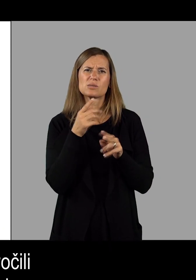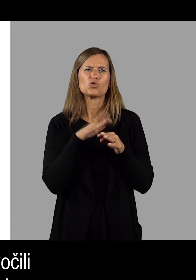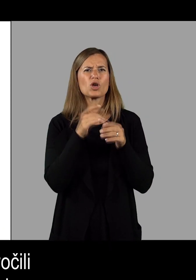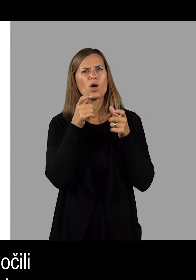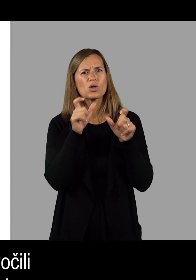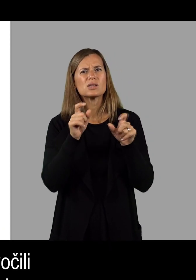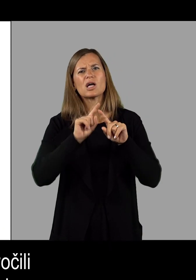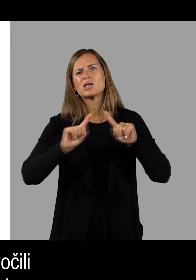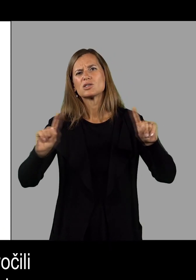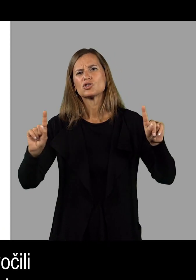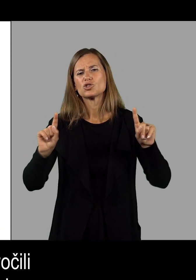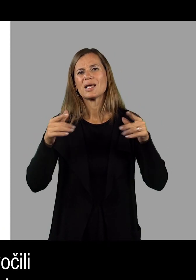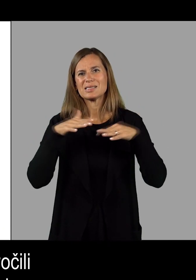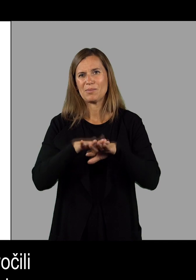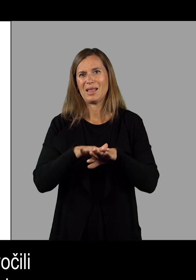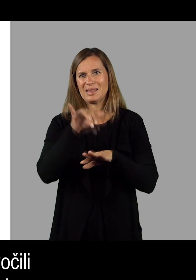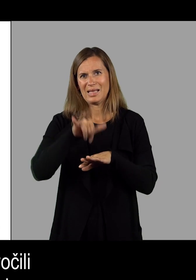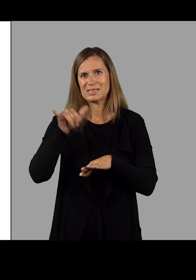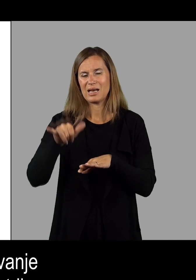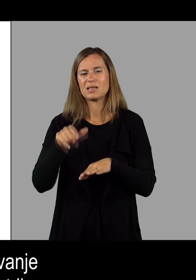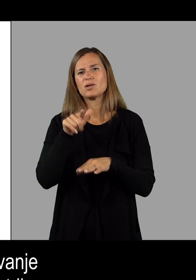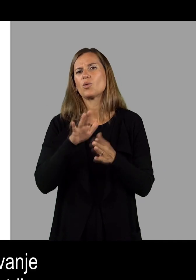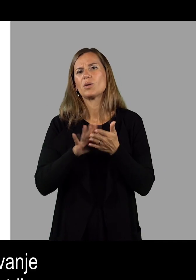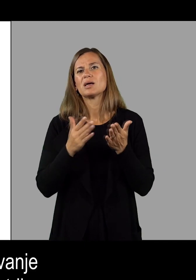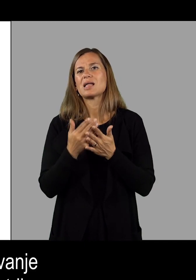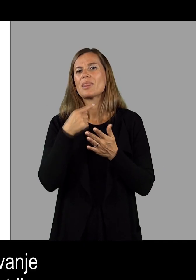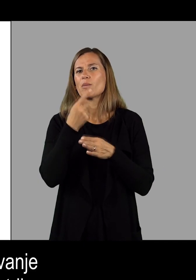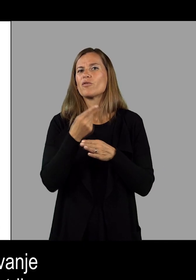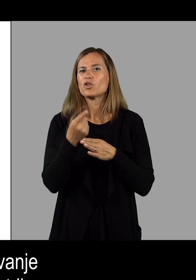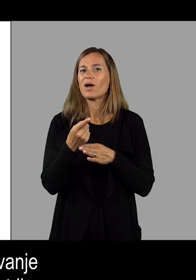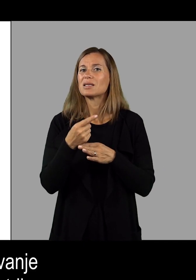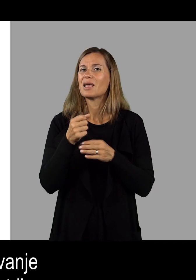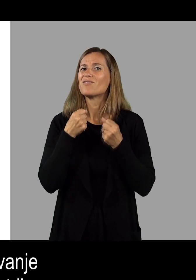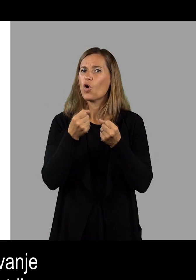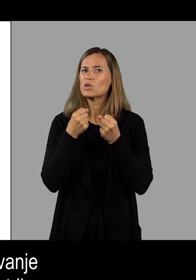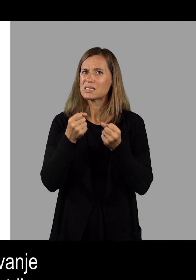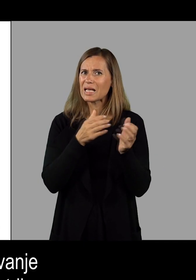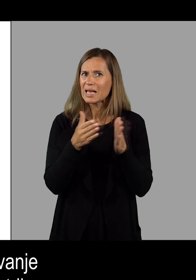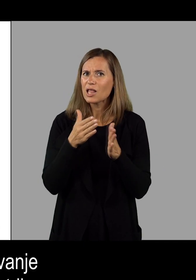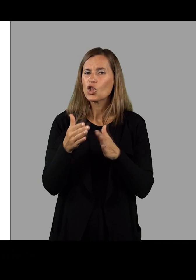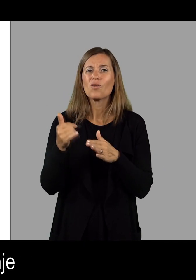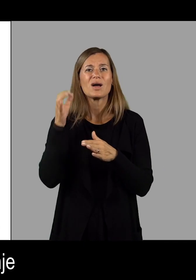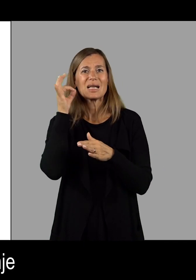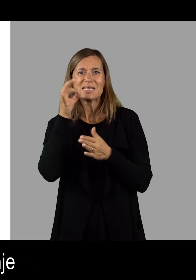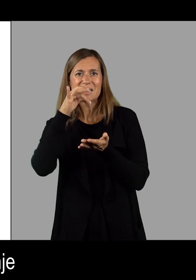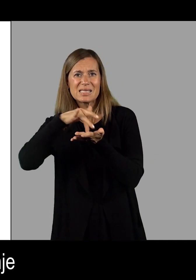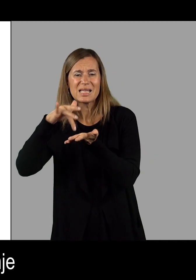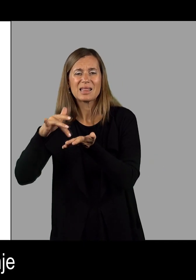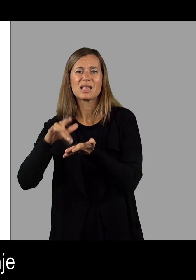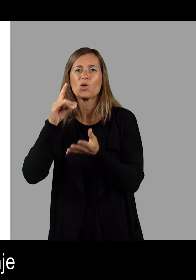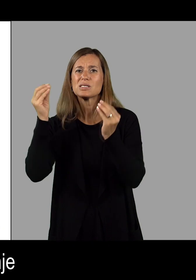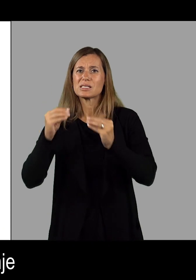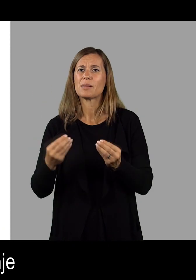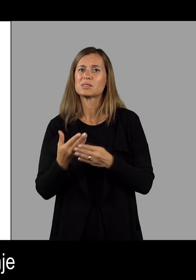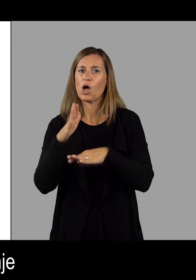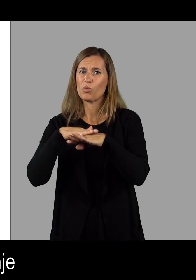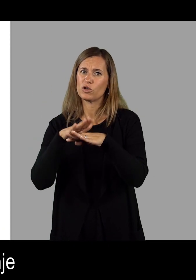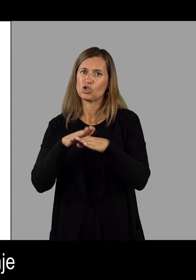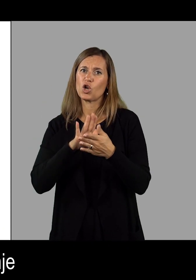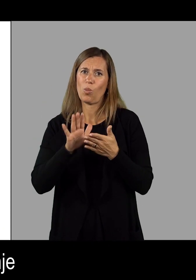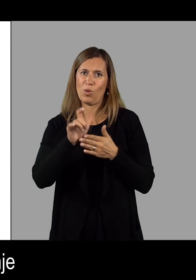ozvočili že številne spletne strani. Uporablja se za napovedovanje voznih redov, v klicnih centrih in v sistemih za